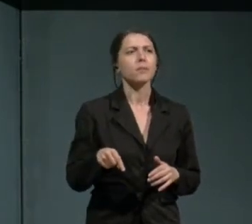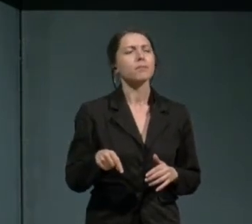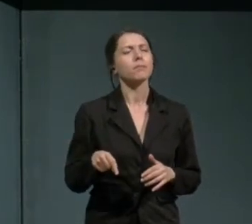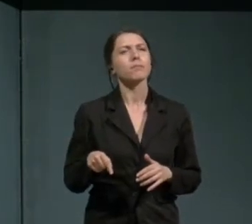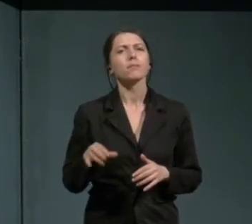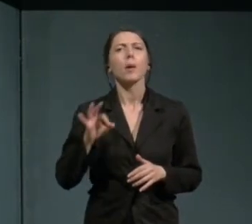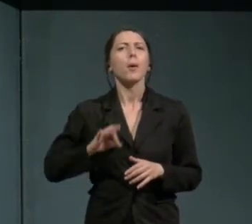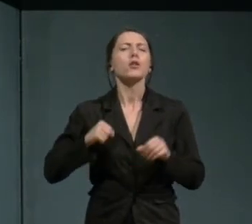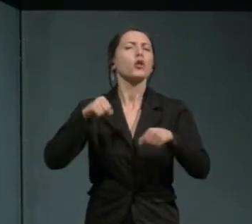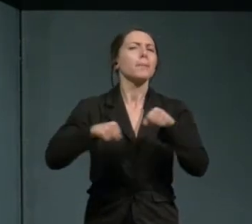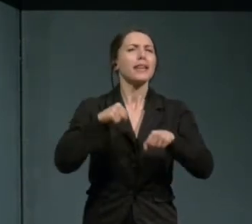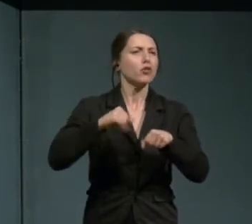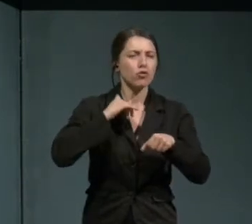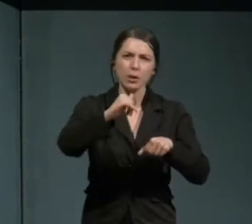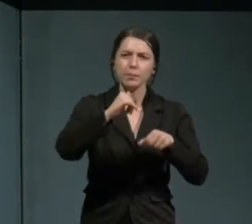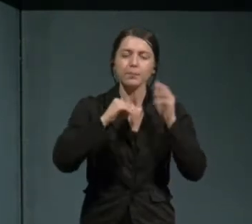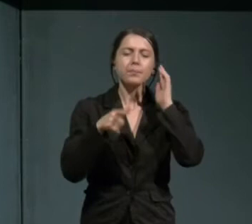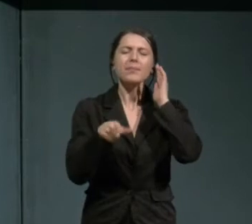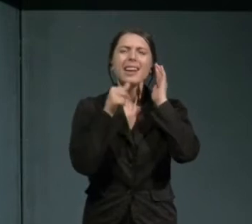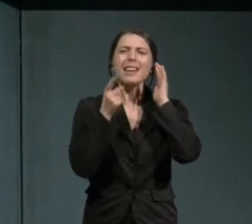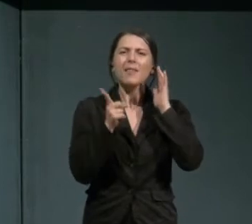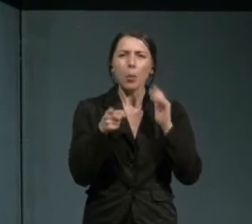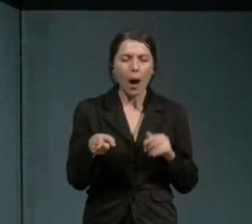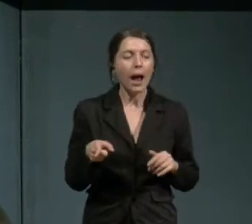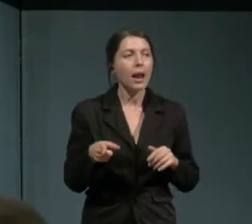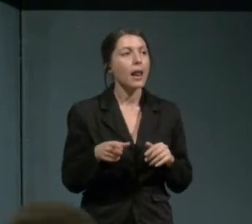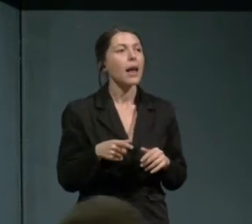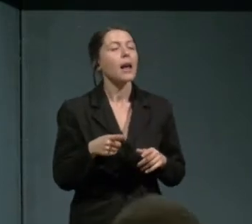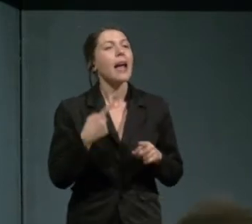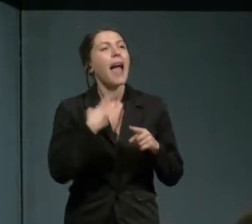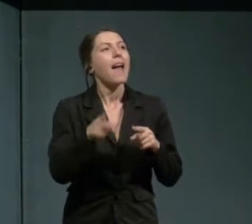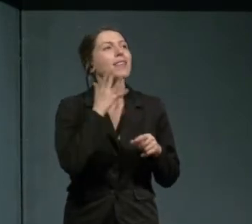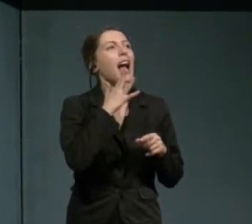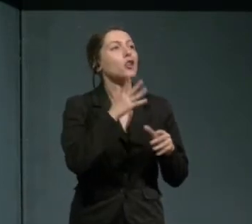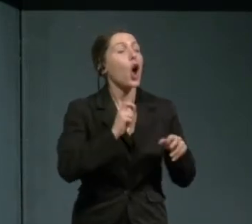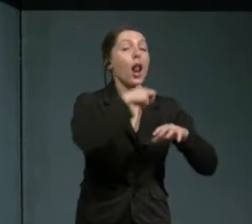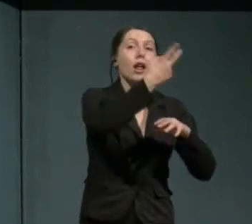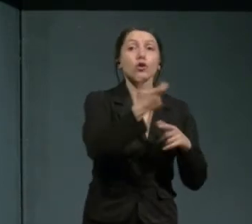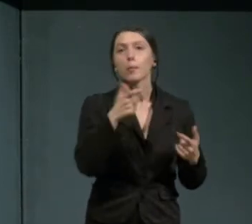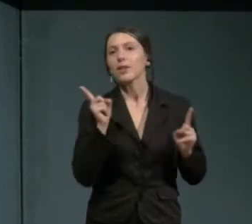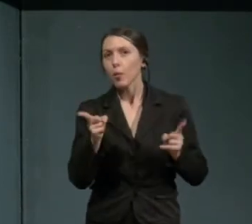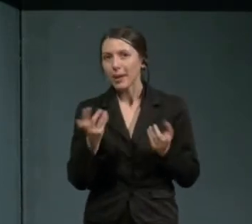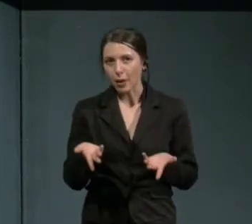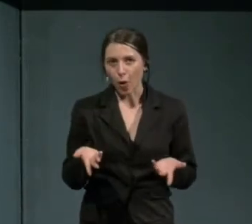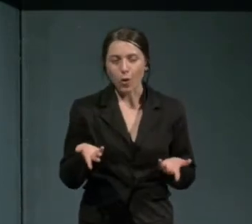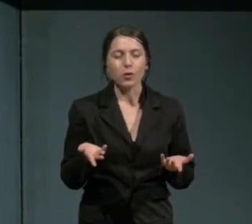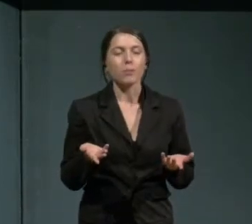in bici che devono impedire agli adolescenti di tuffarsi perché è pericoloso